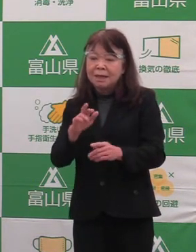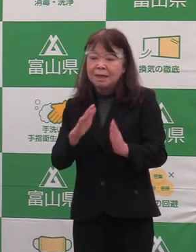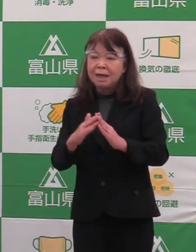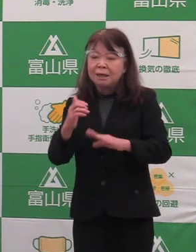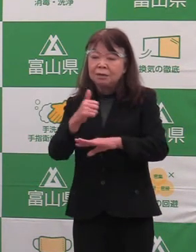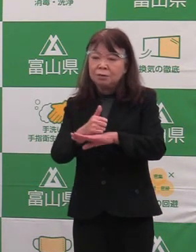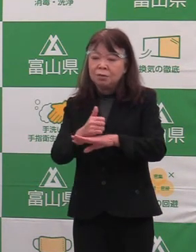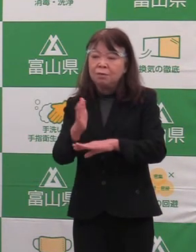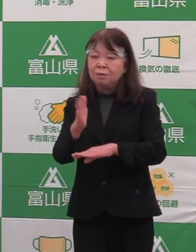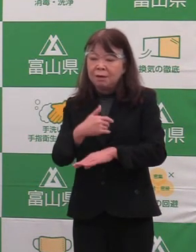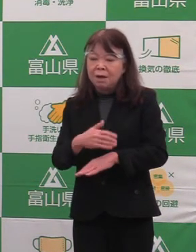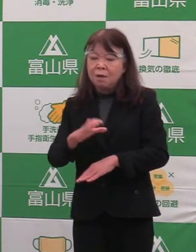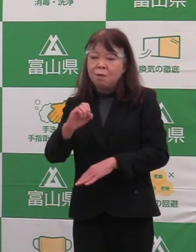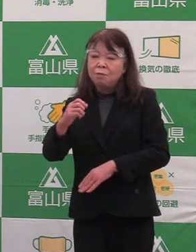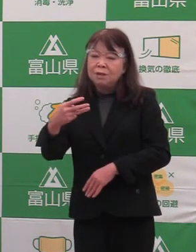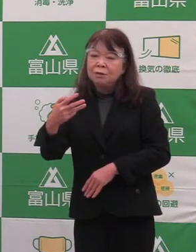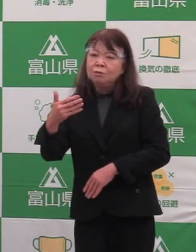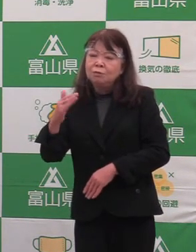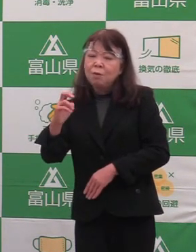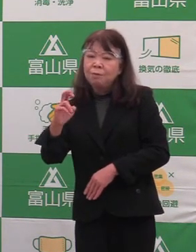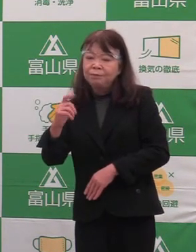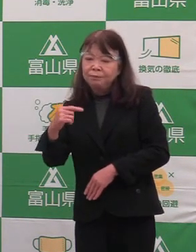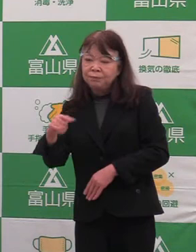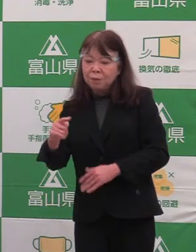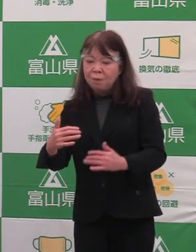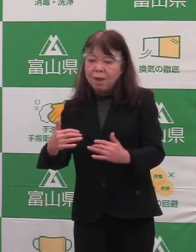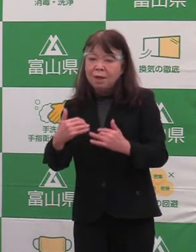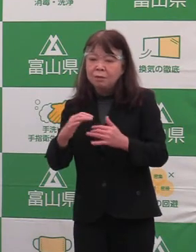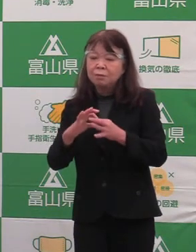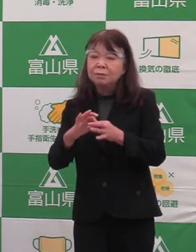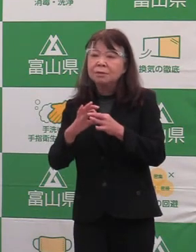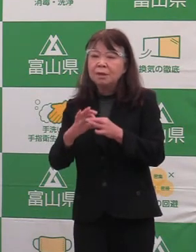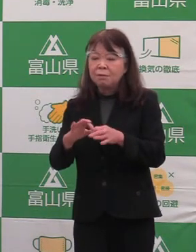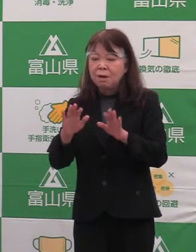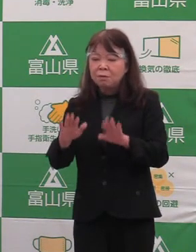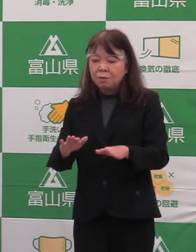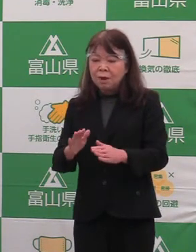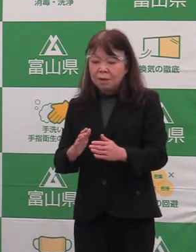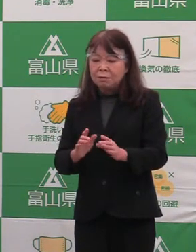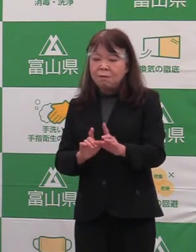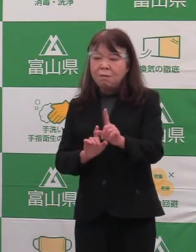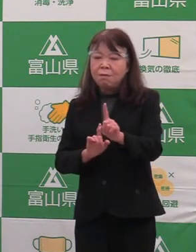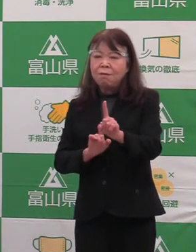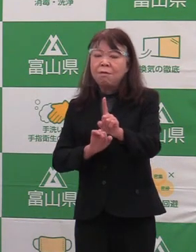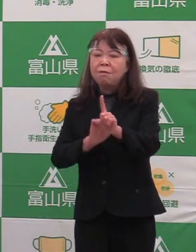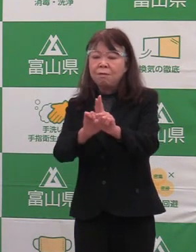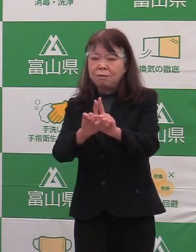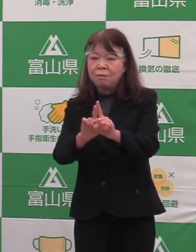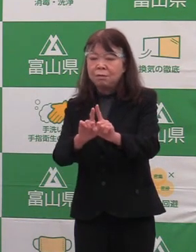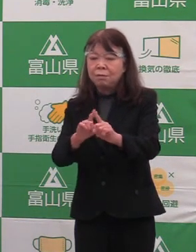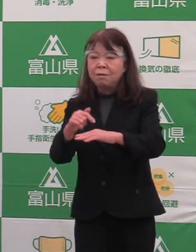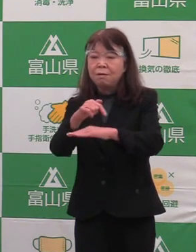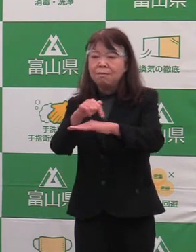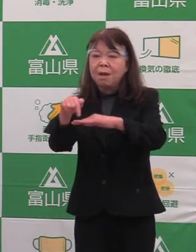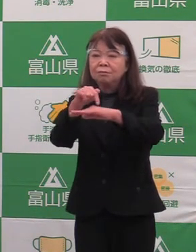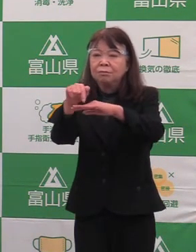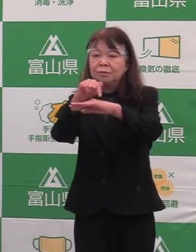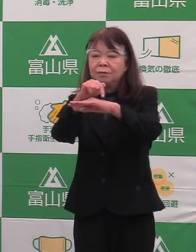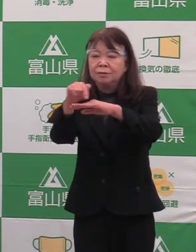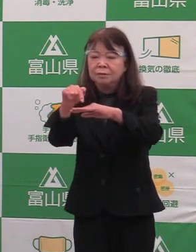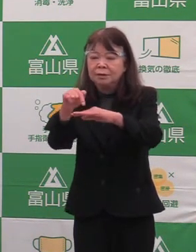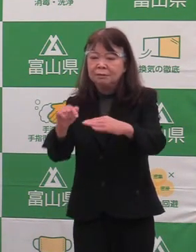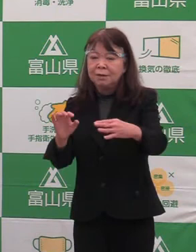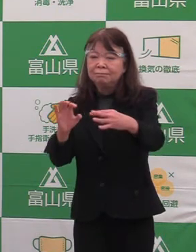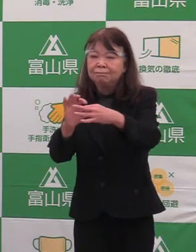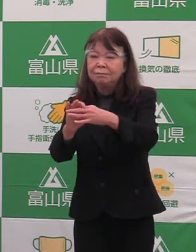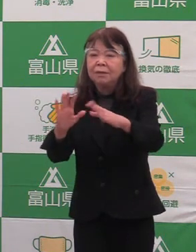このオミクロン株 その影響については今回のロードマップの変更にはあの反映をされていない